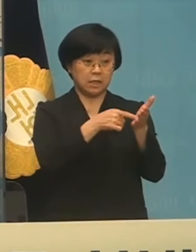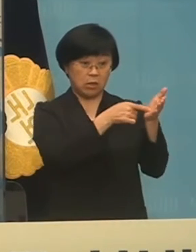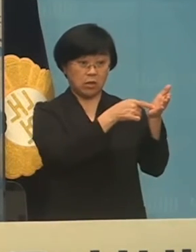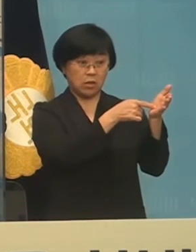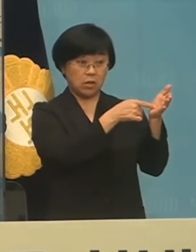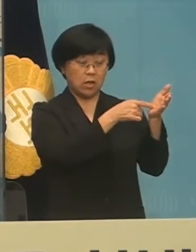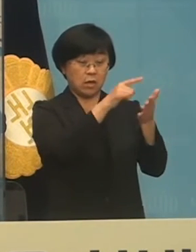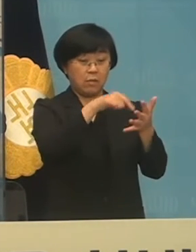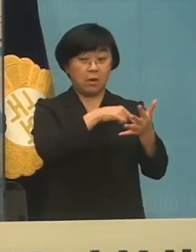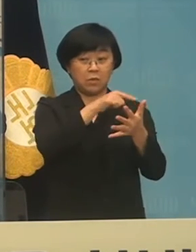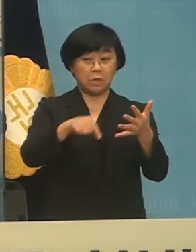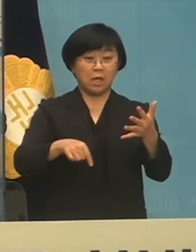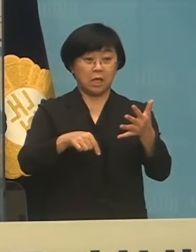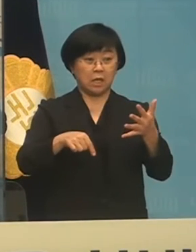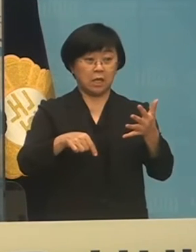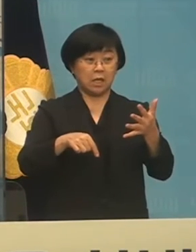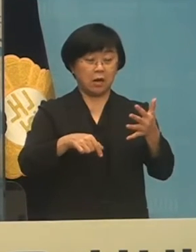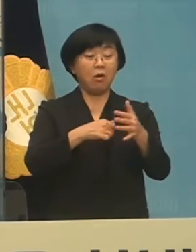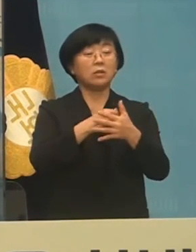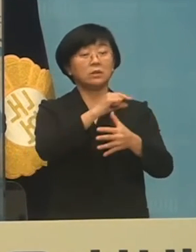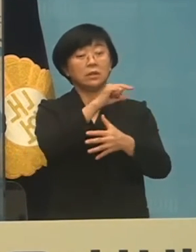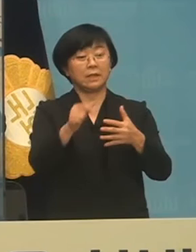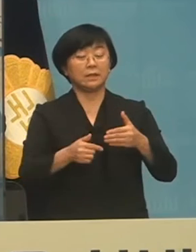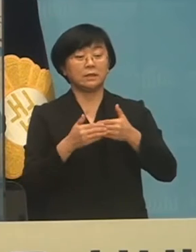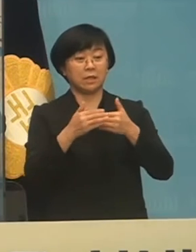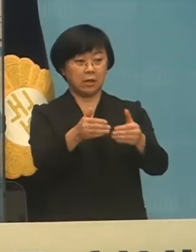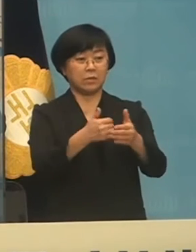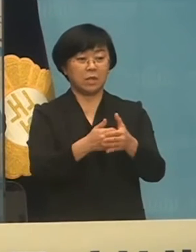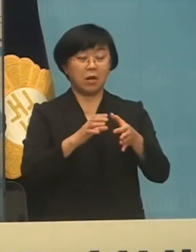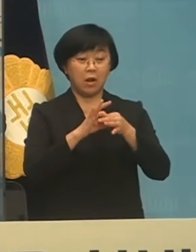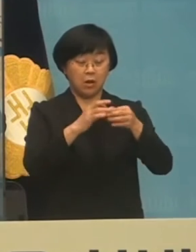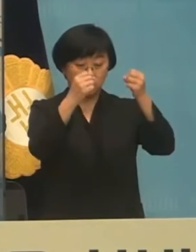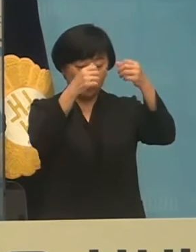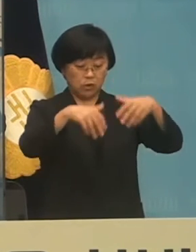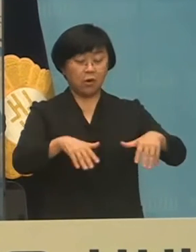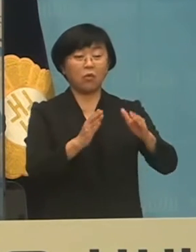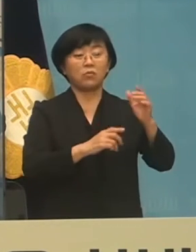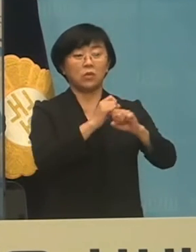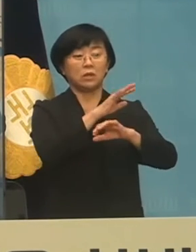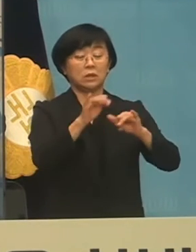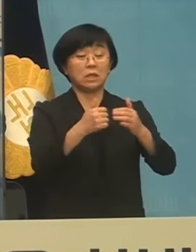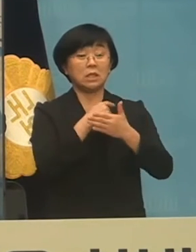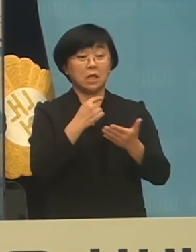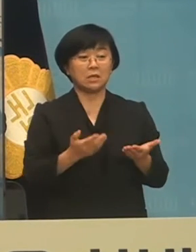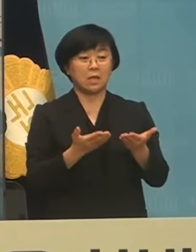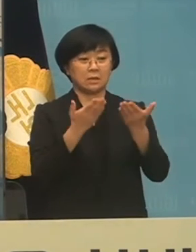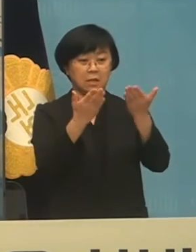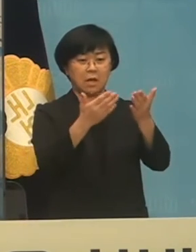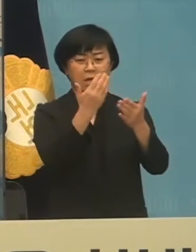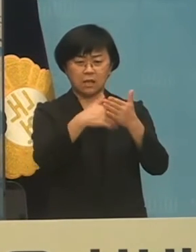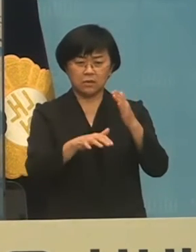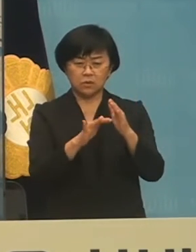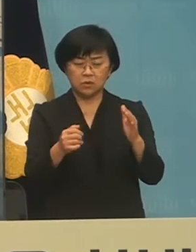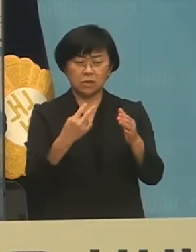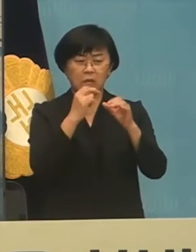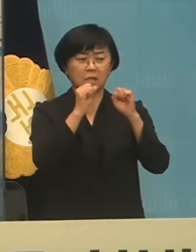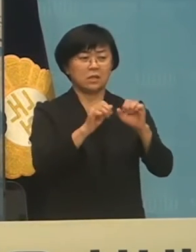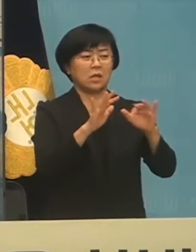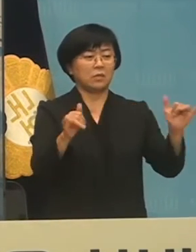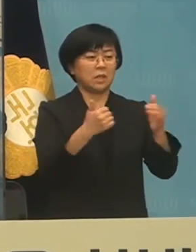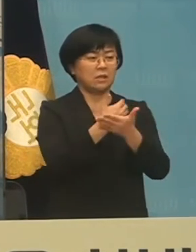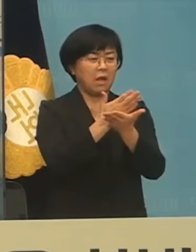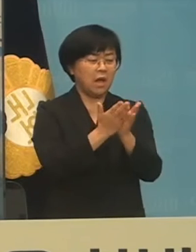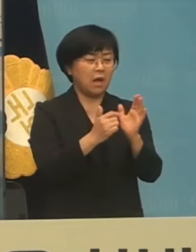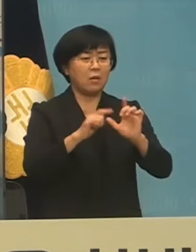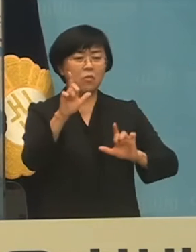할 배보상을 받을 수 있도록 하면서 관련 부서의 공무원들이 희생자 가족들, 생존자들에게